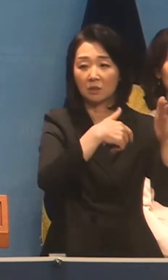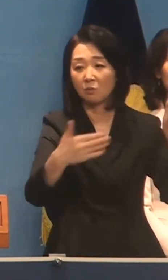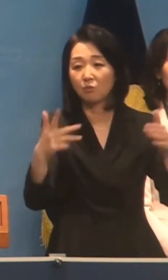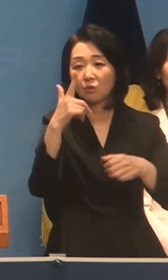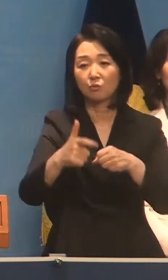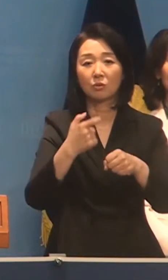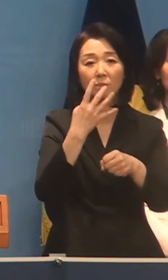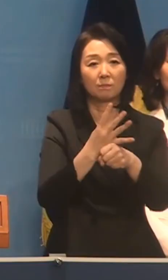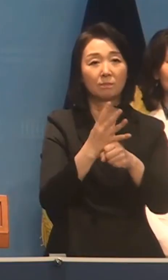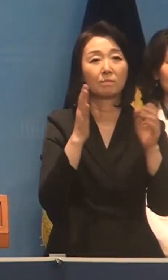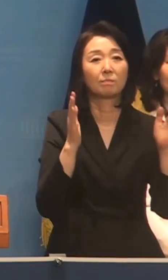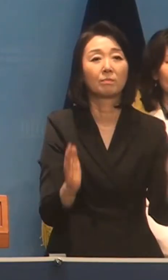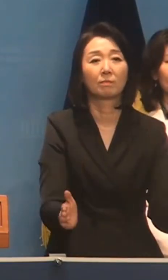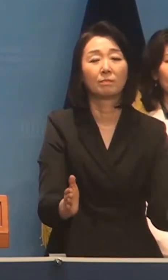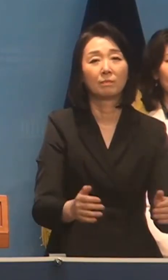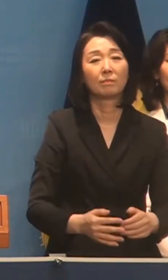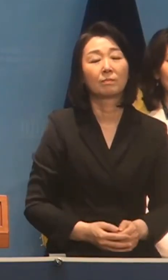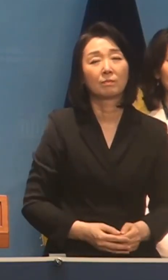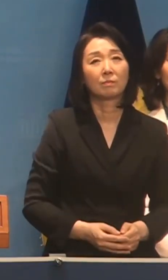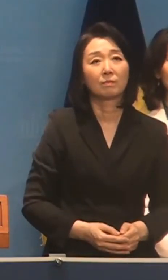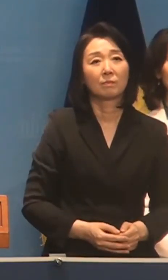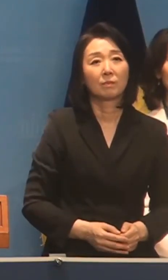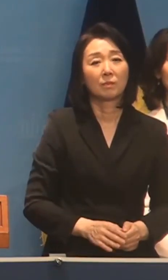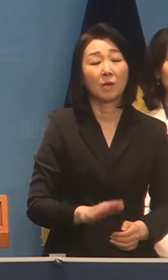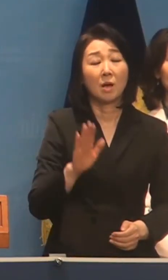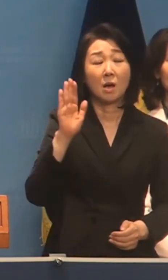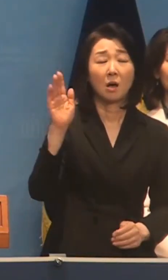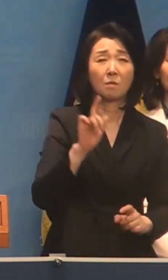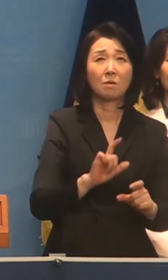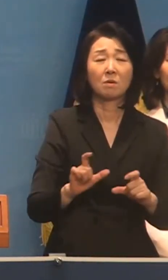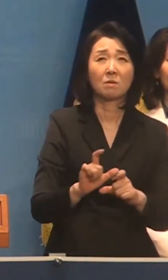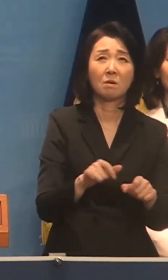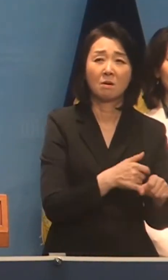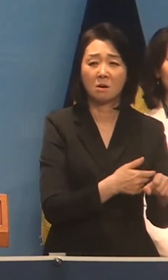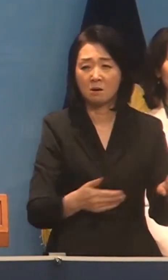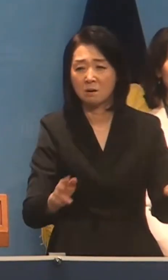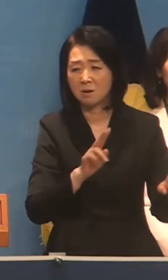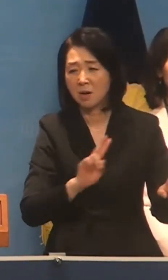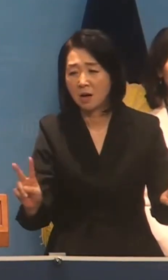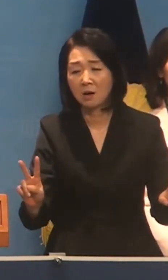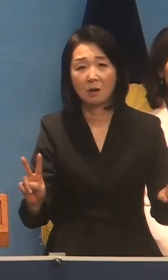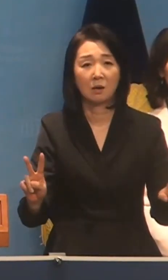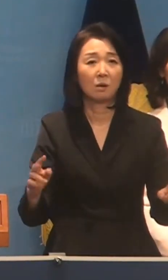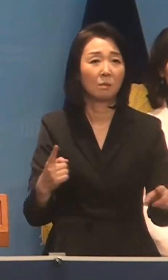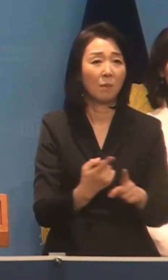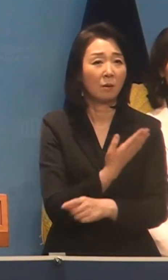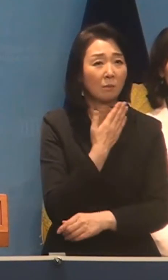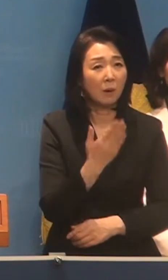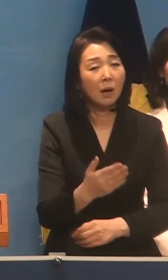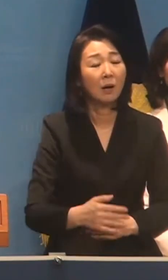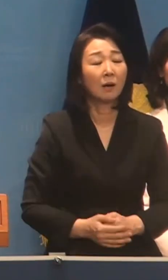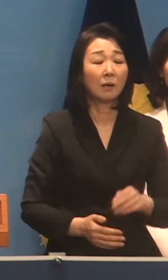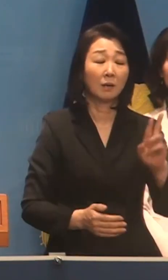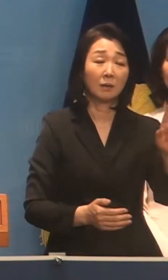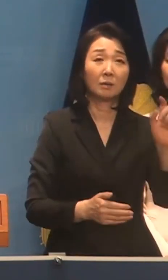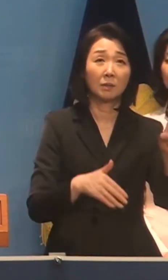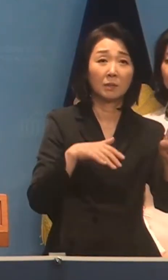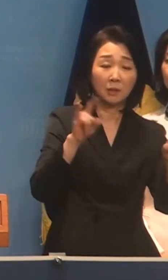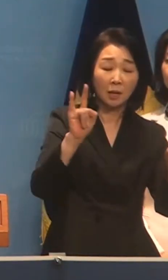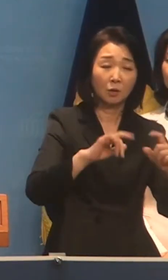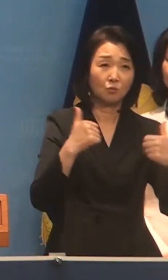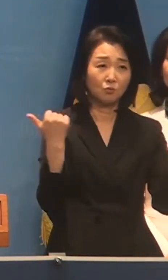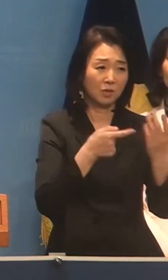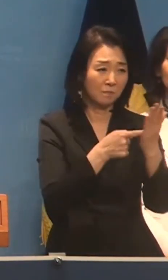세월이 흘렀습니다. 얼마나 더 세월이 흘러야 합니까? 제21대 국회에서